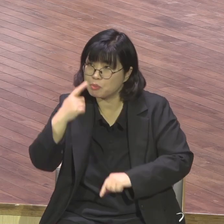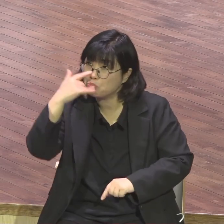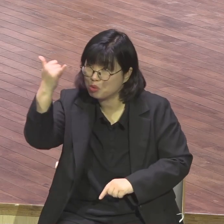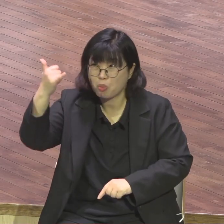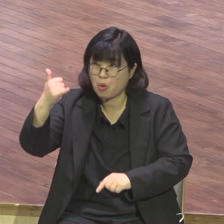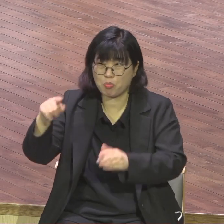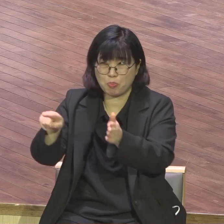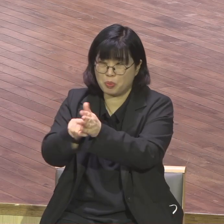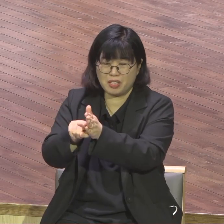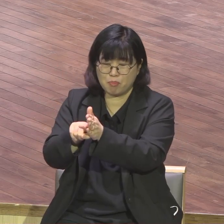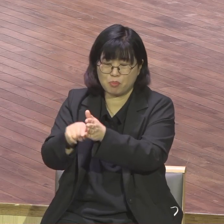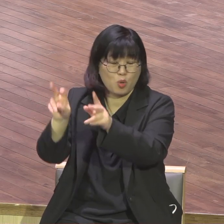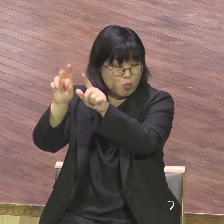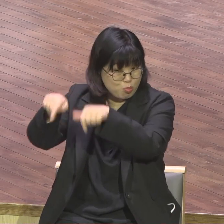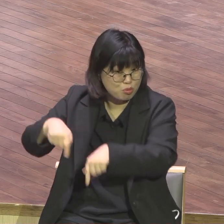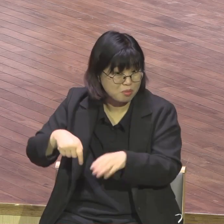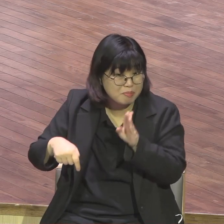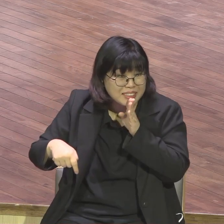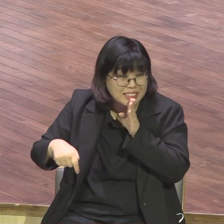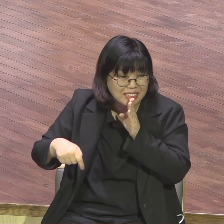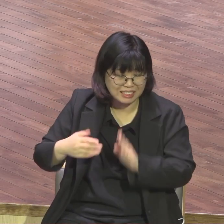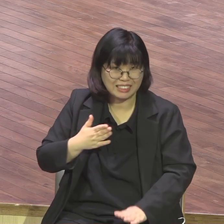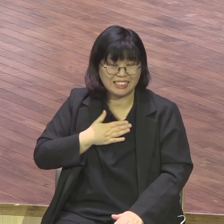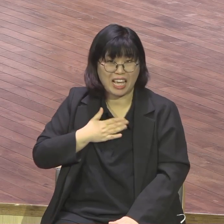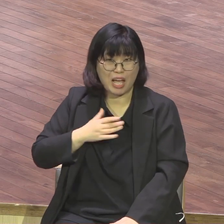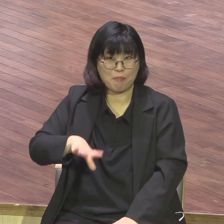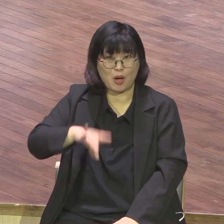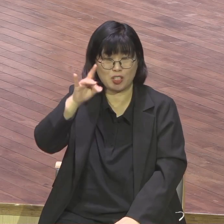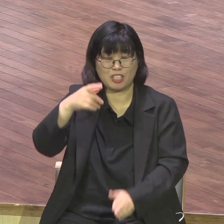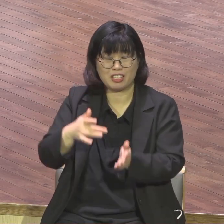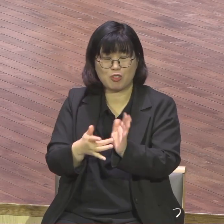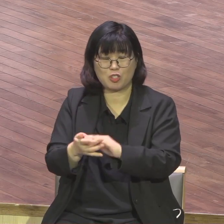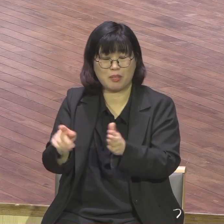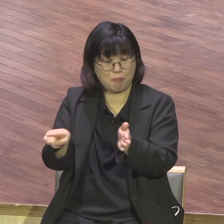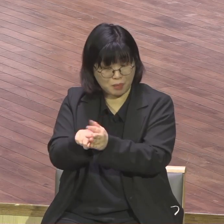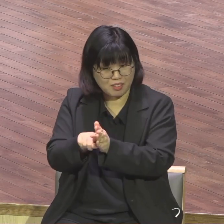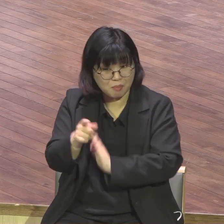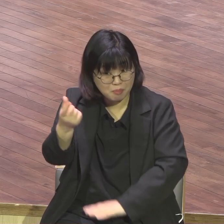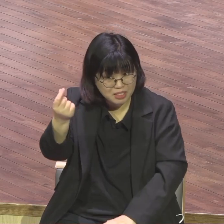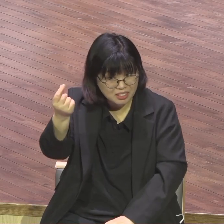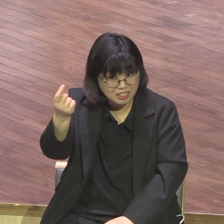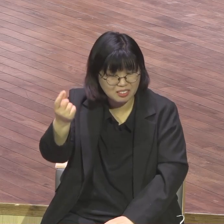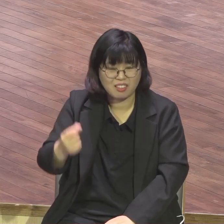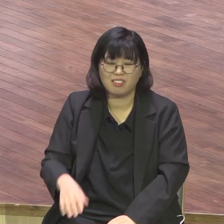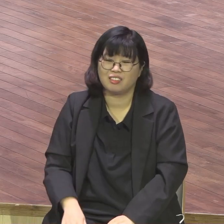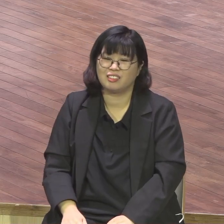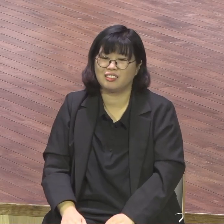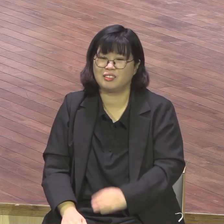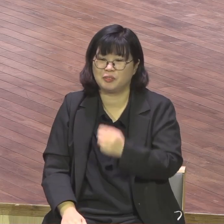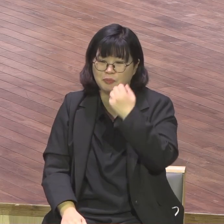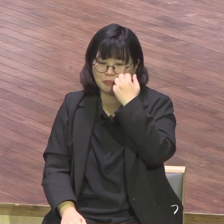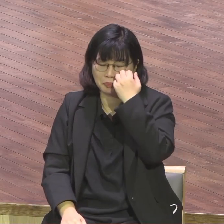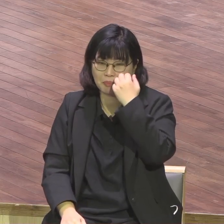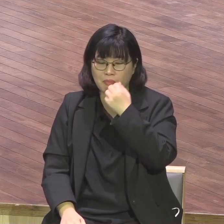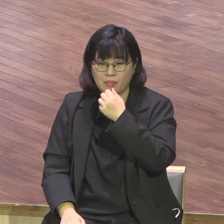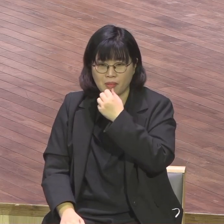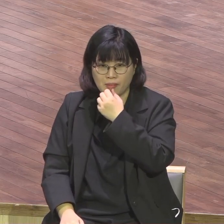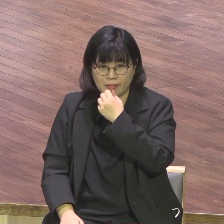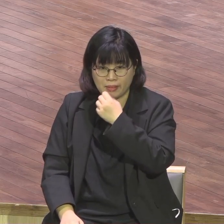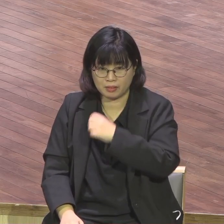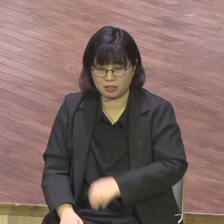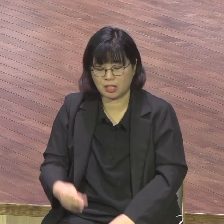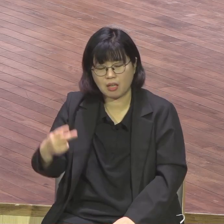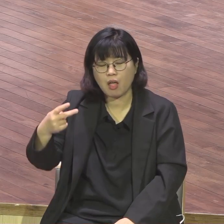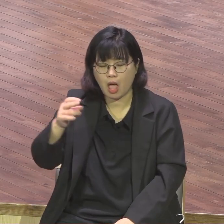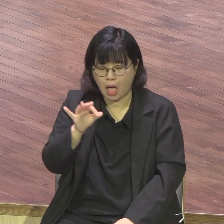가정에서 모태로 신앙생활 사람 거의 없어요. 그 90%는 다 중간에 불신자 가정에 태어났지만은 믿어가